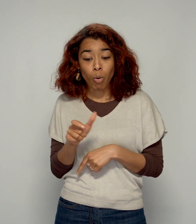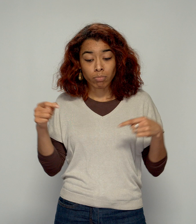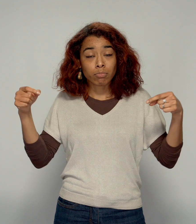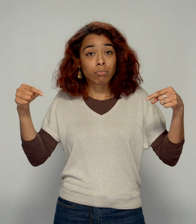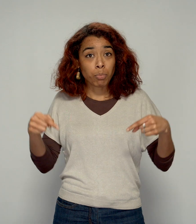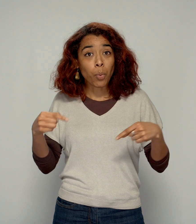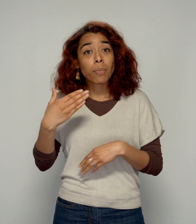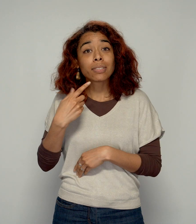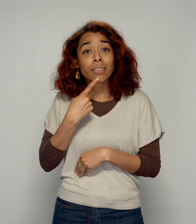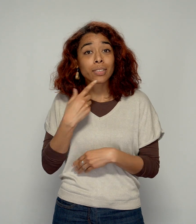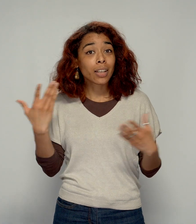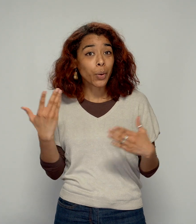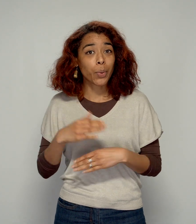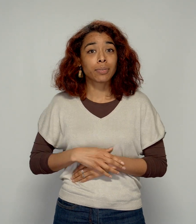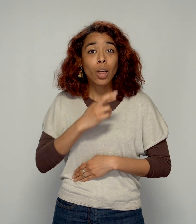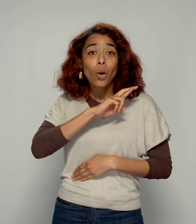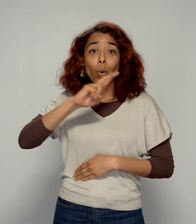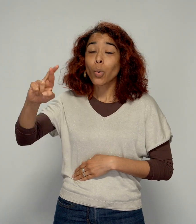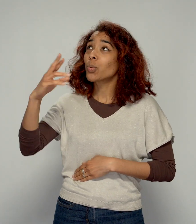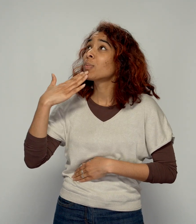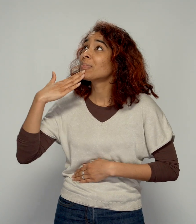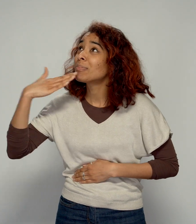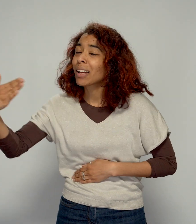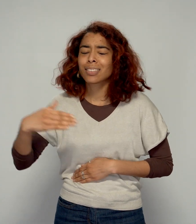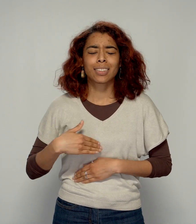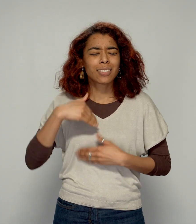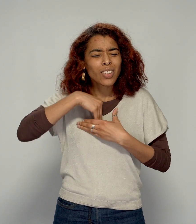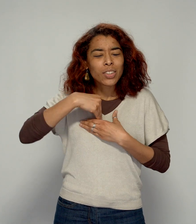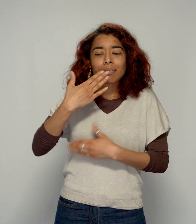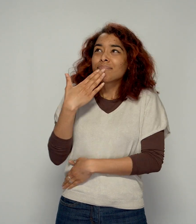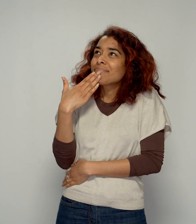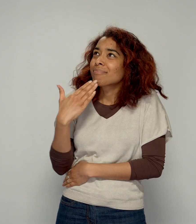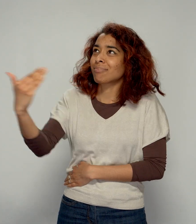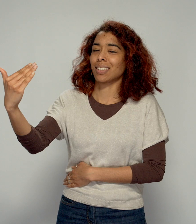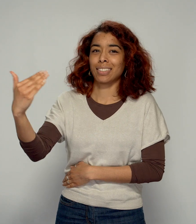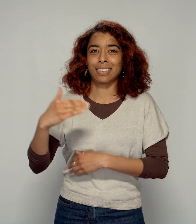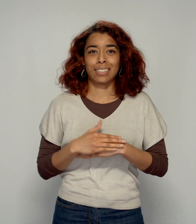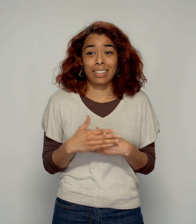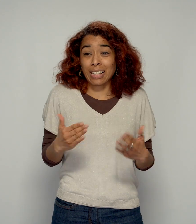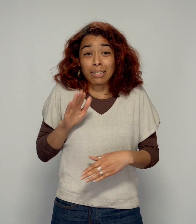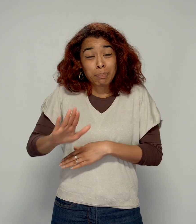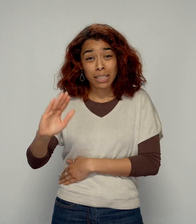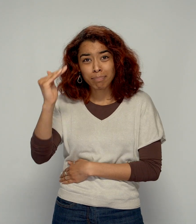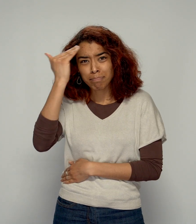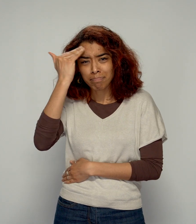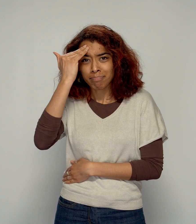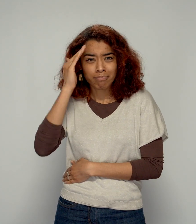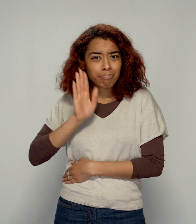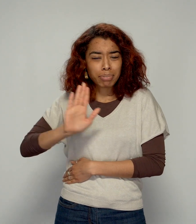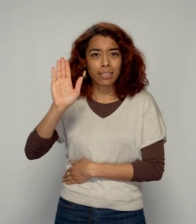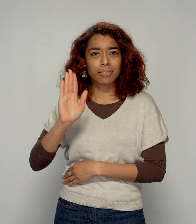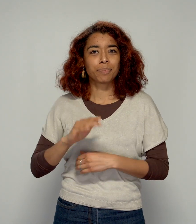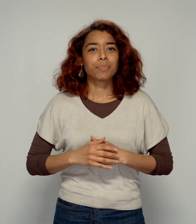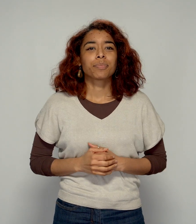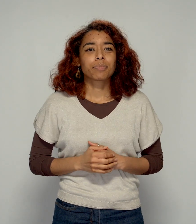eucharistéo » qui veut dire « être reconnaissant », remercier, ressentir de la reconnaissance. En fait, c'est une mentalité, un état